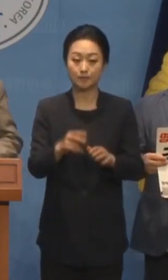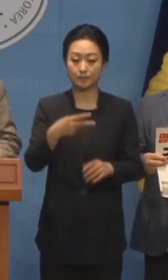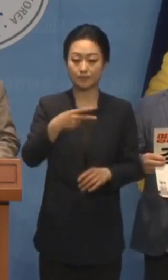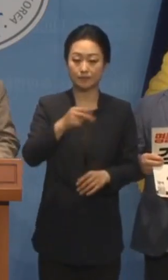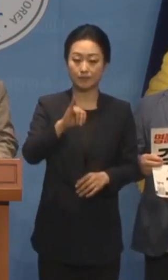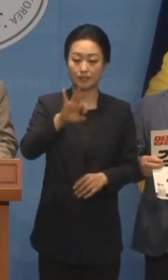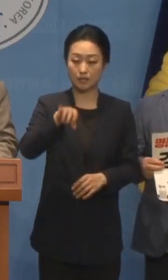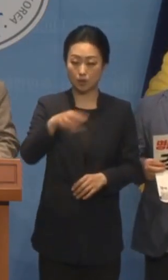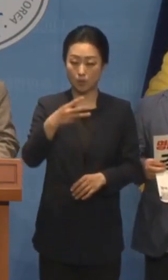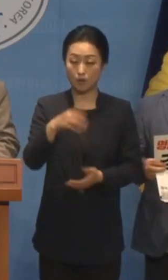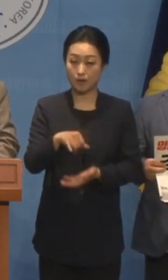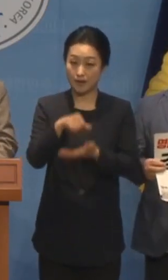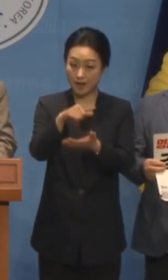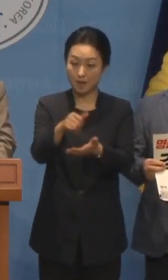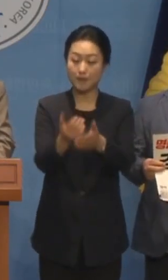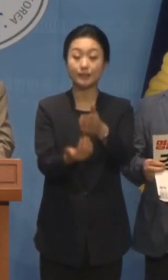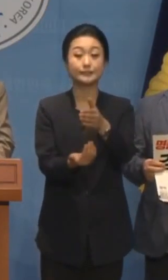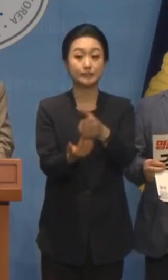디올백 수수 사건에서